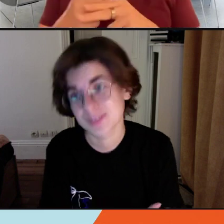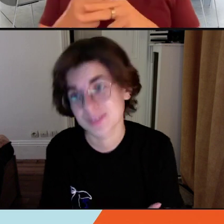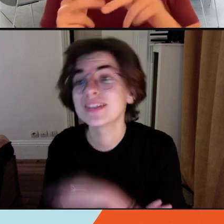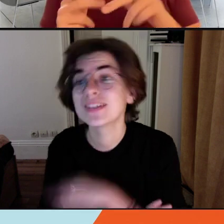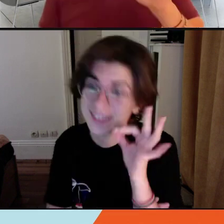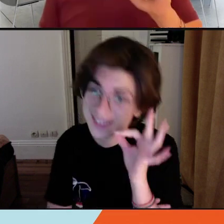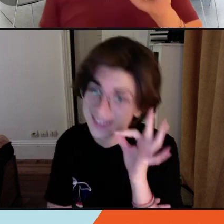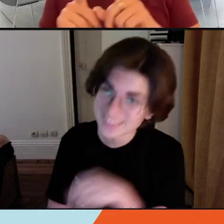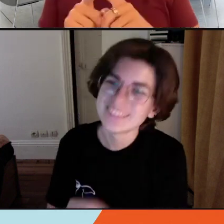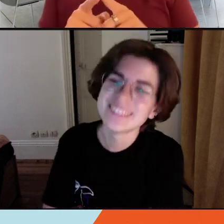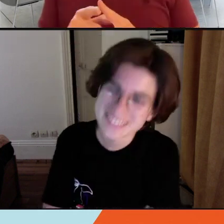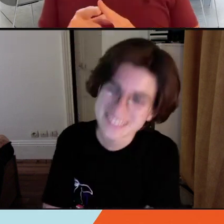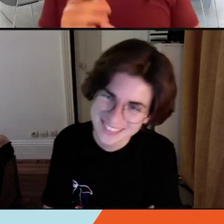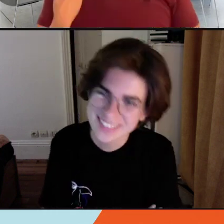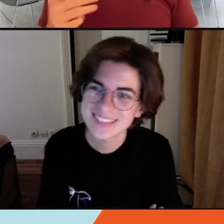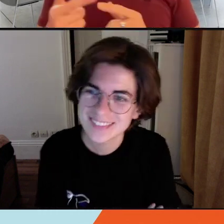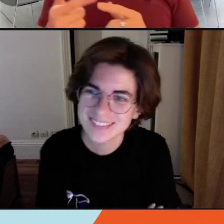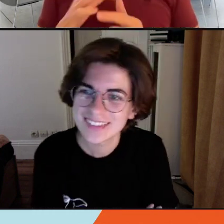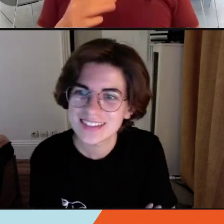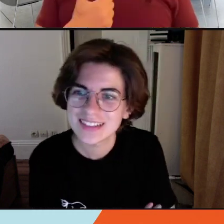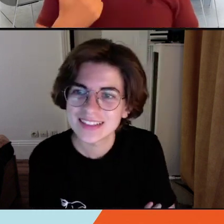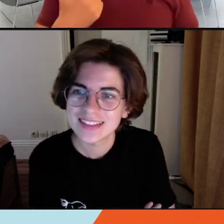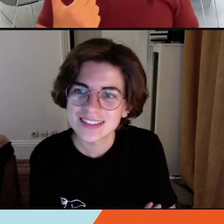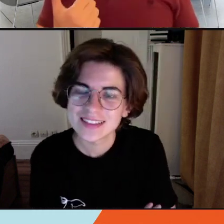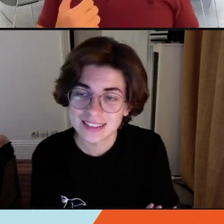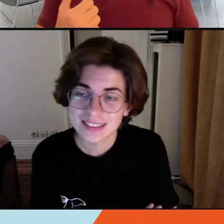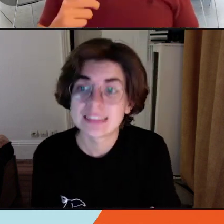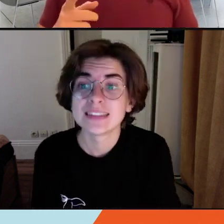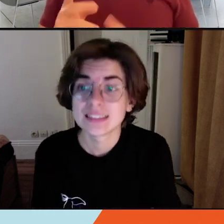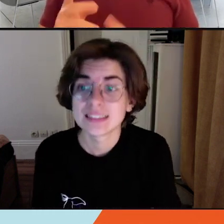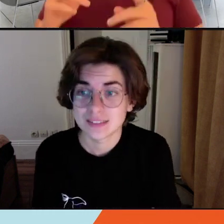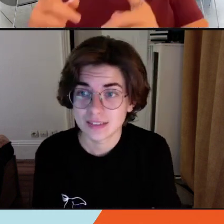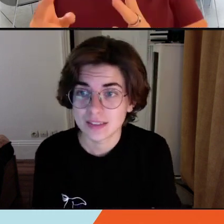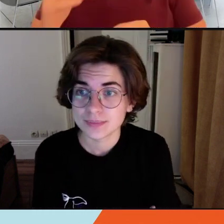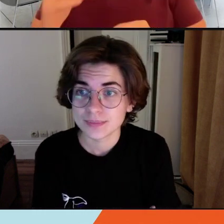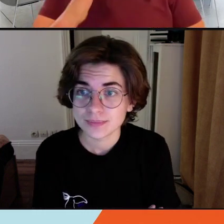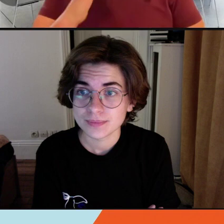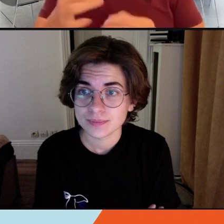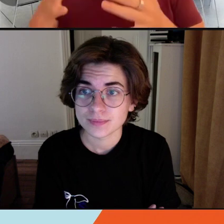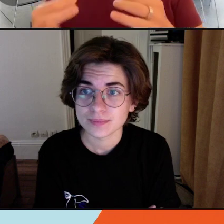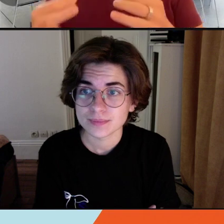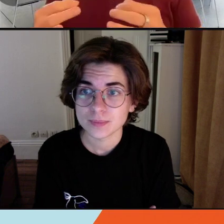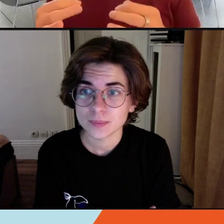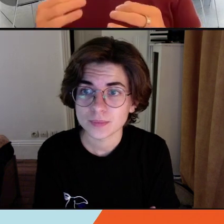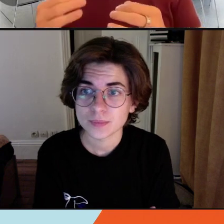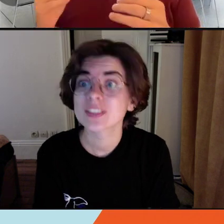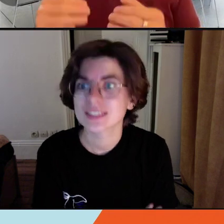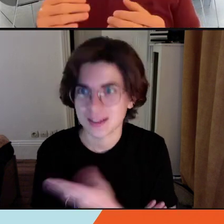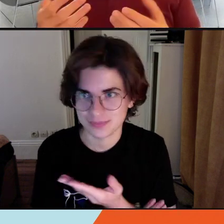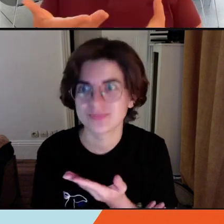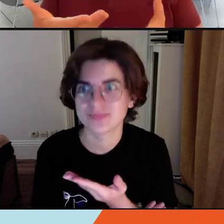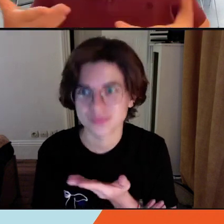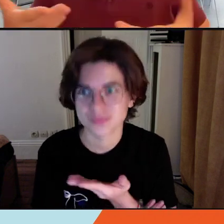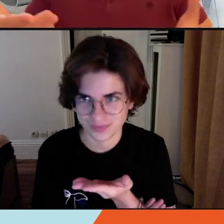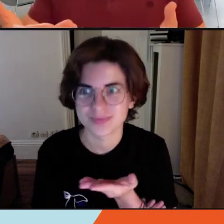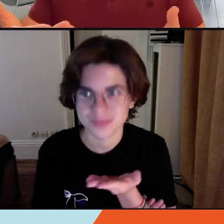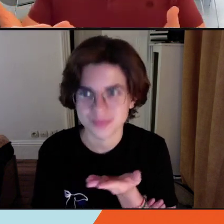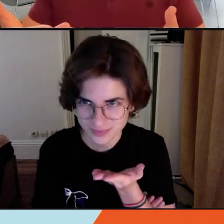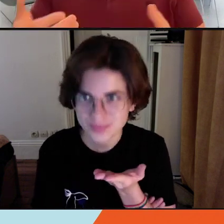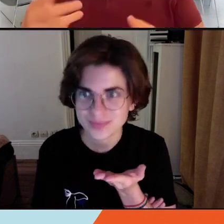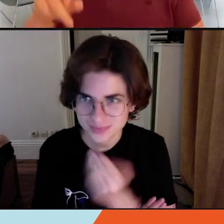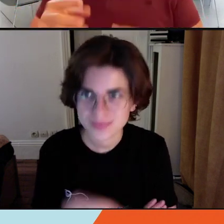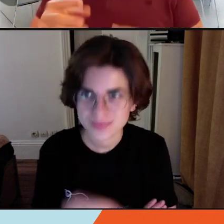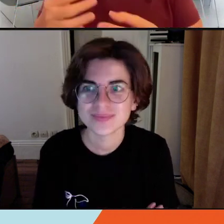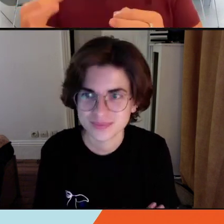par A aussi. Parce que quand tu as l'autonomie, tu arrives avec déjà une solution c'est ça. sur